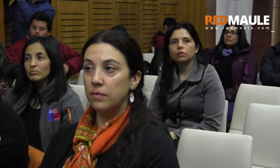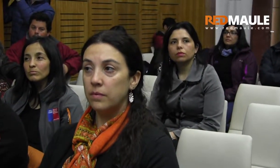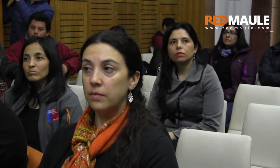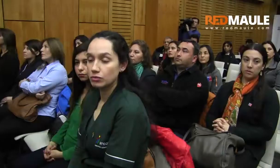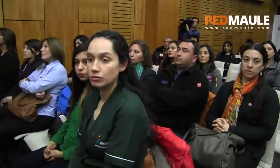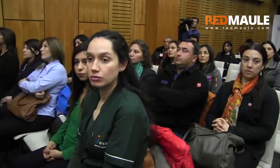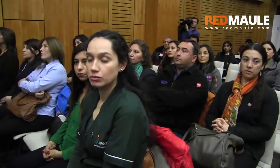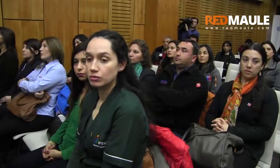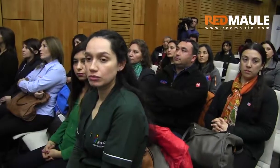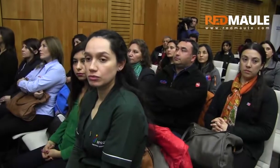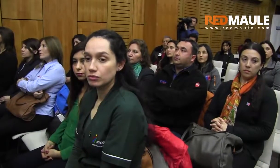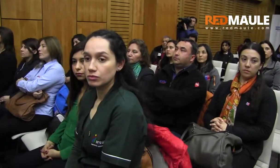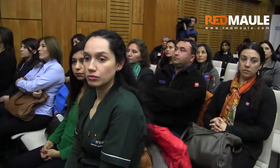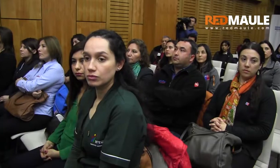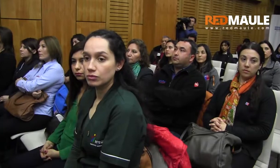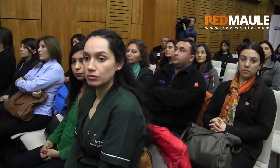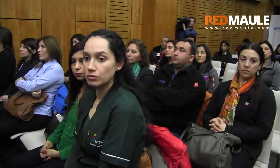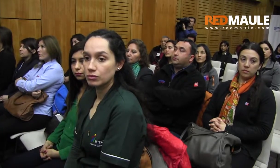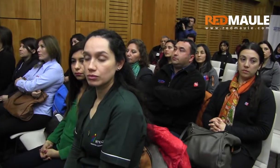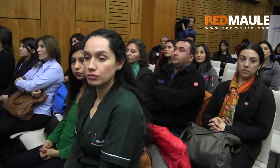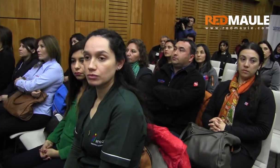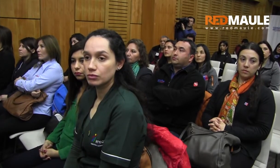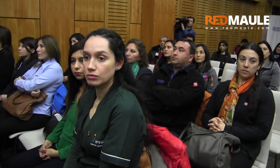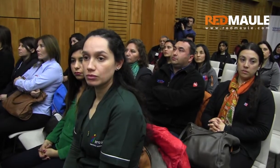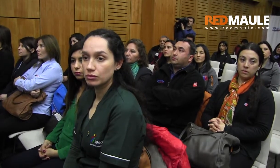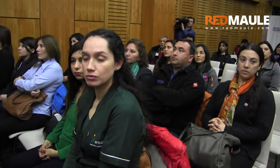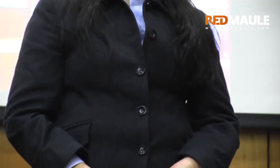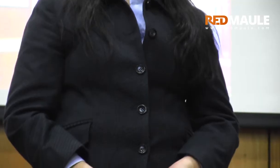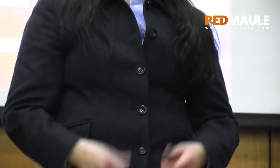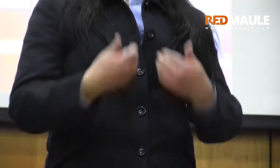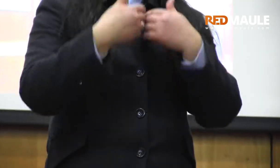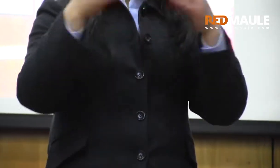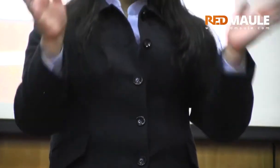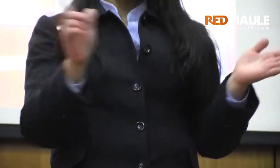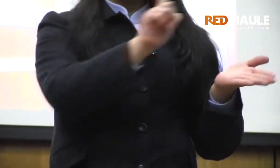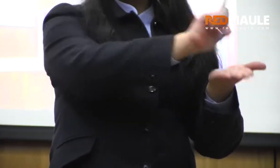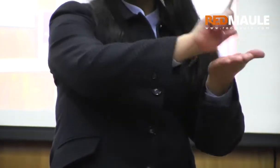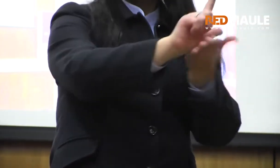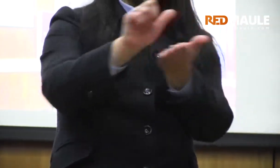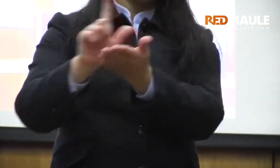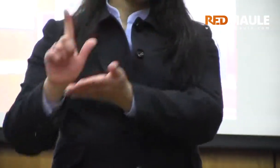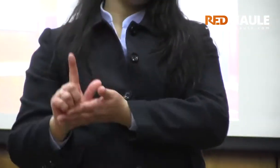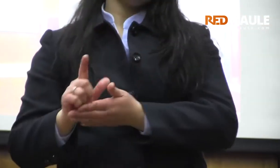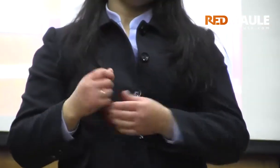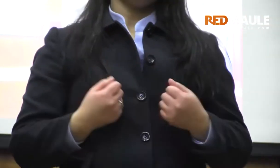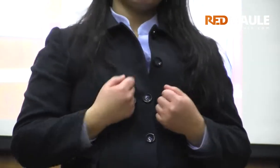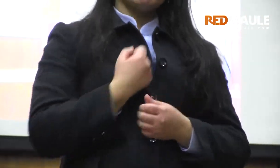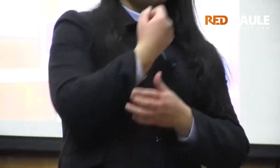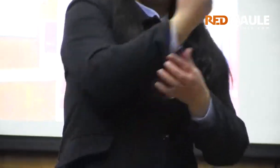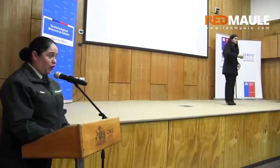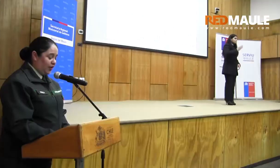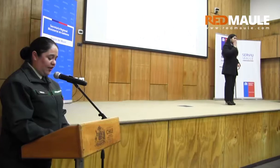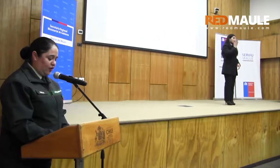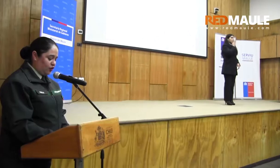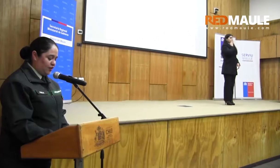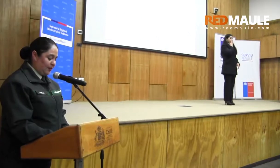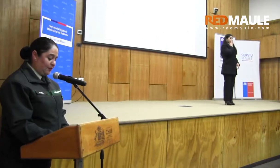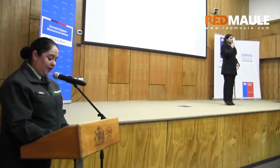registro civil, entre otros, que mediante los conocimientos adquiridos ayudarán a derribar una serie de barreras existentes en la actualidad.